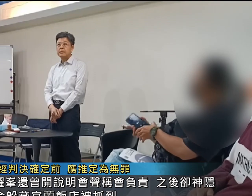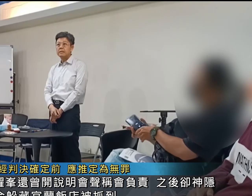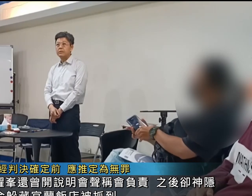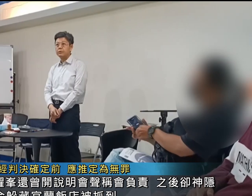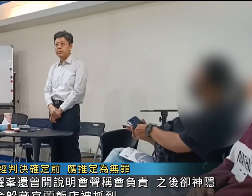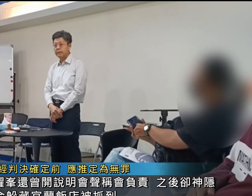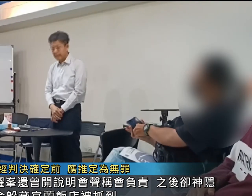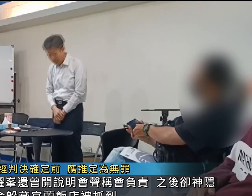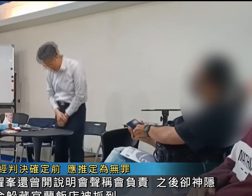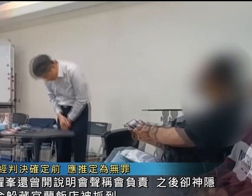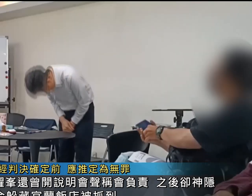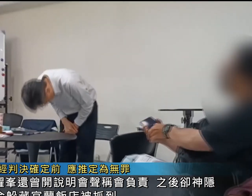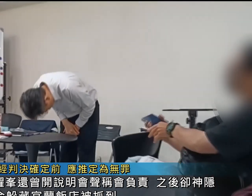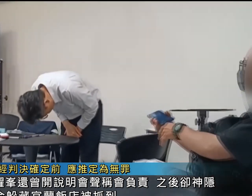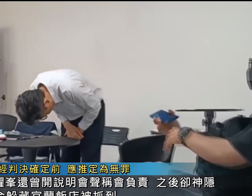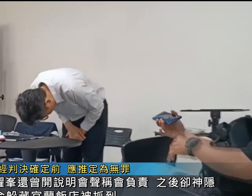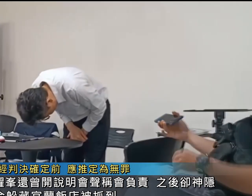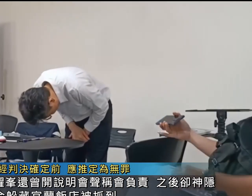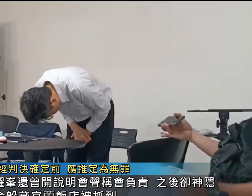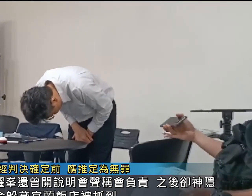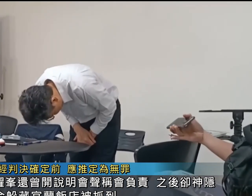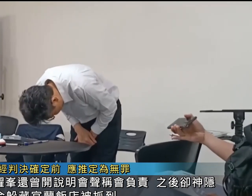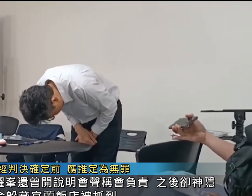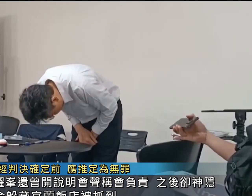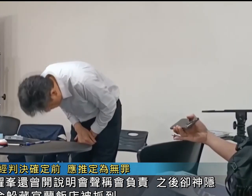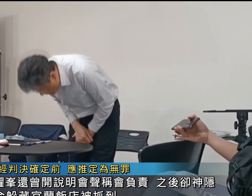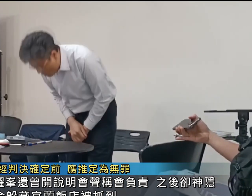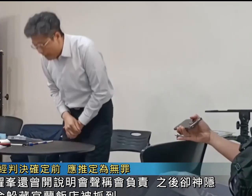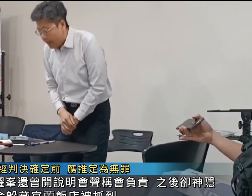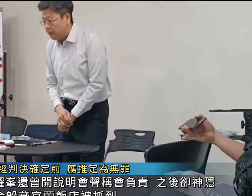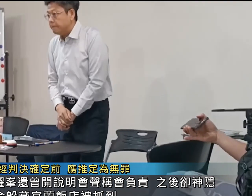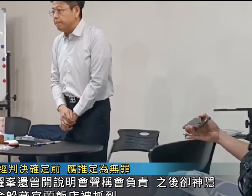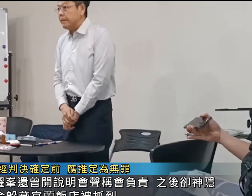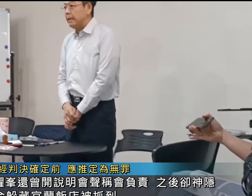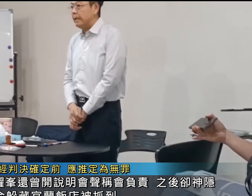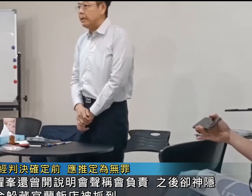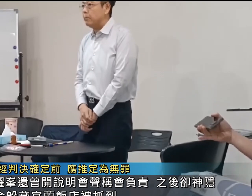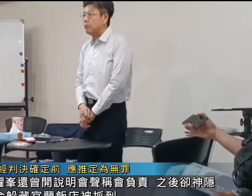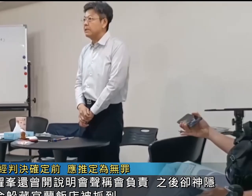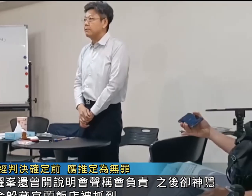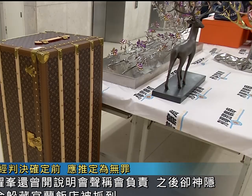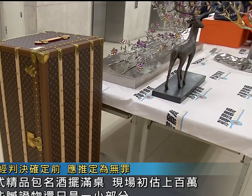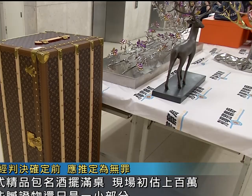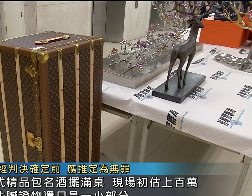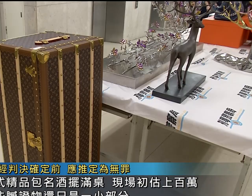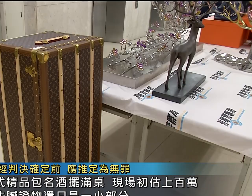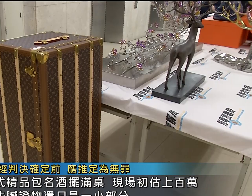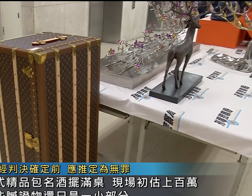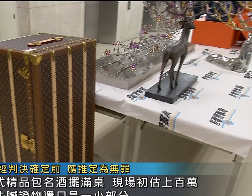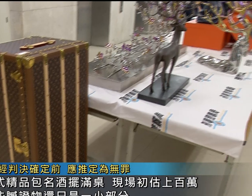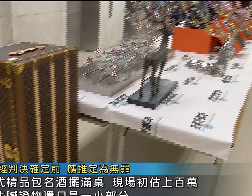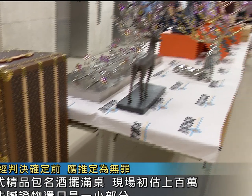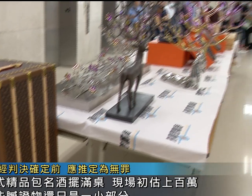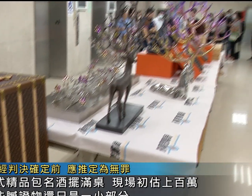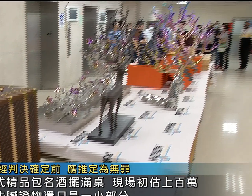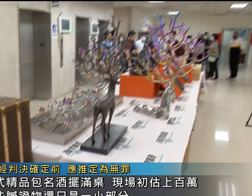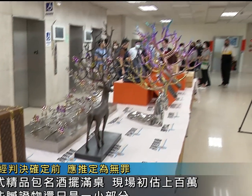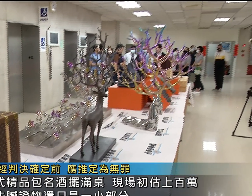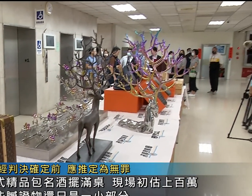声称会负责，之后却神隐，如今躲藏宜兰饭店被抓到。各式精品包、名酒摆